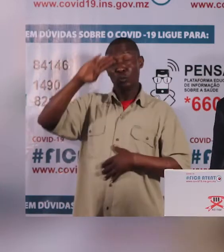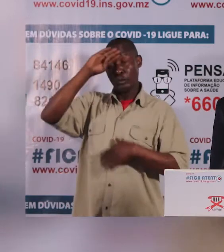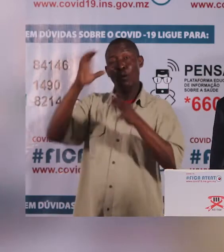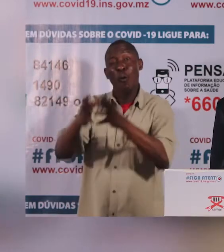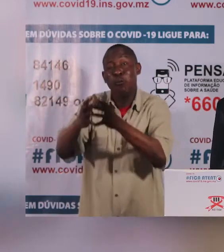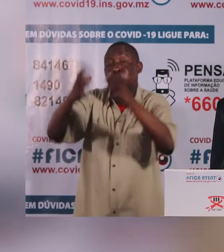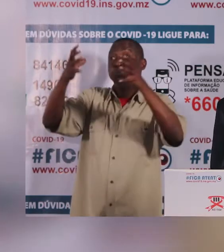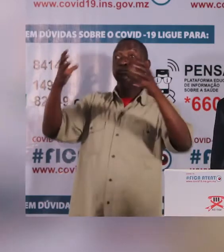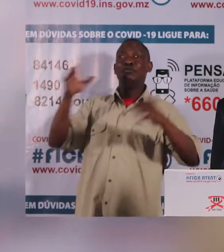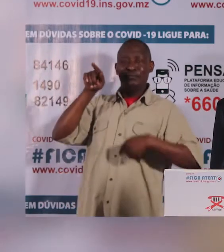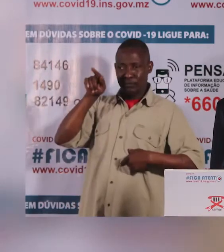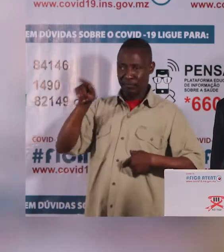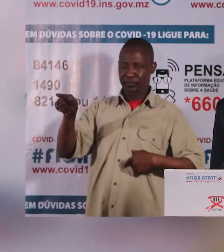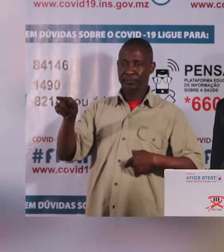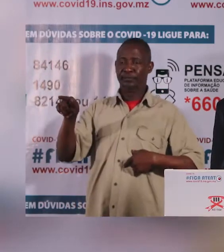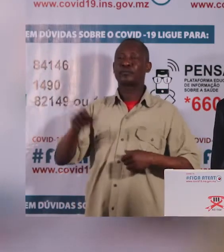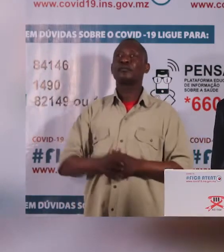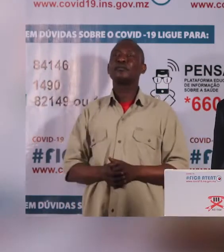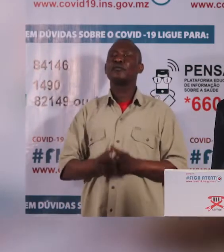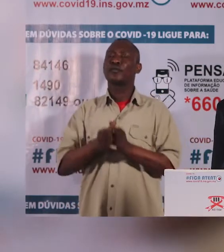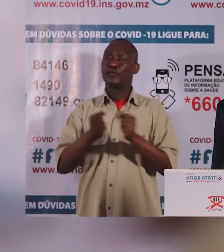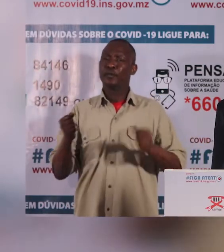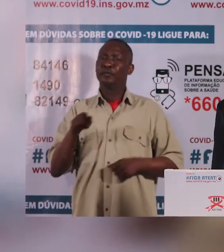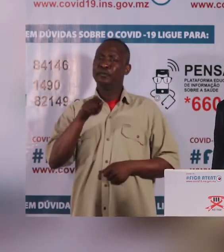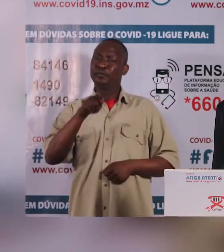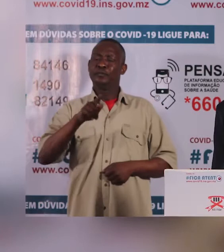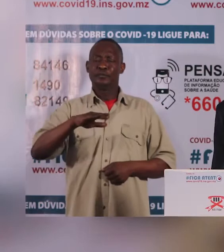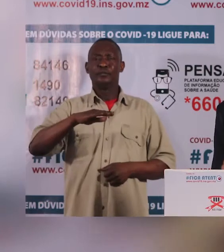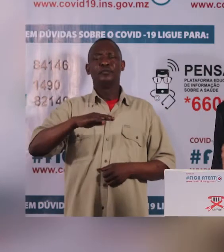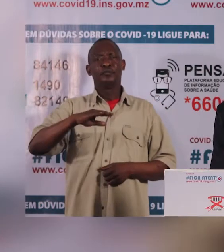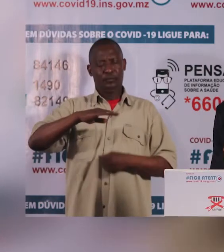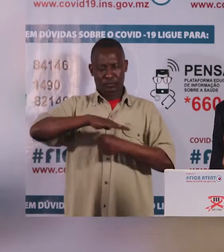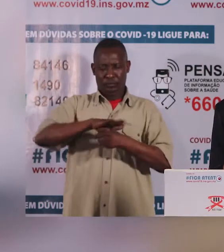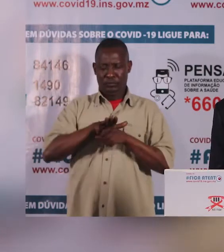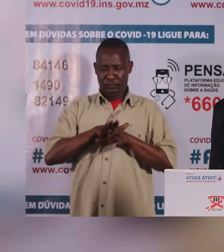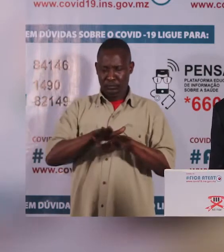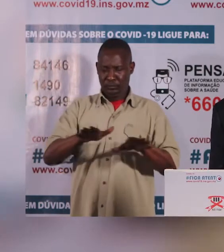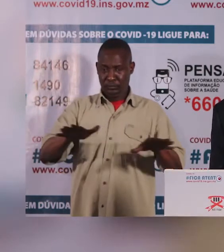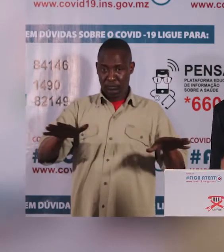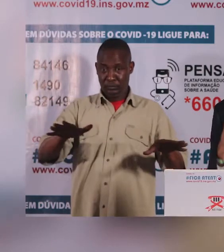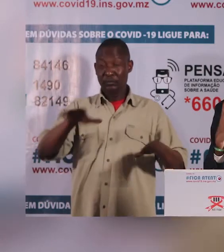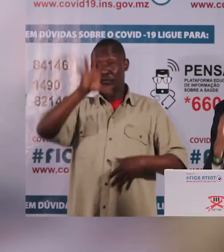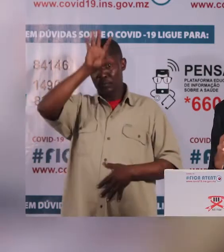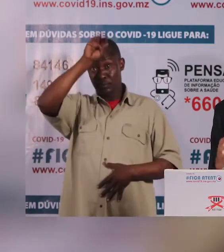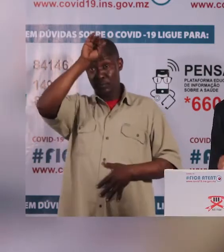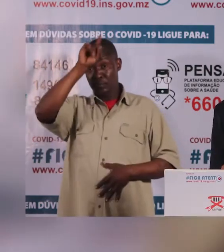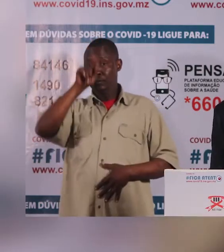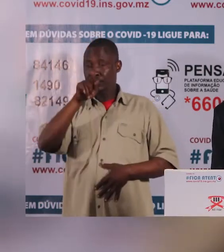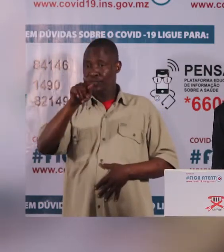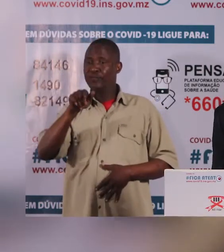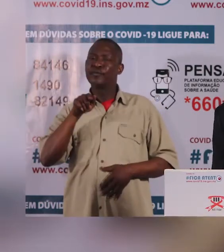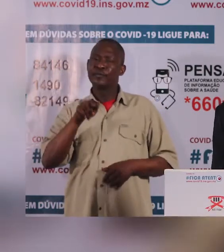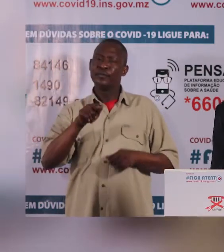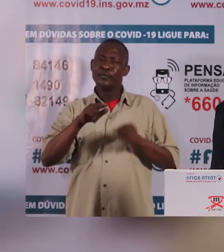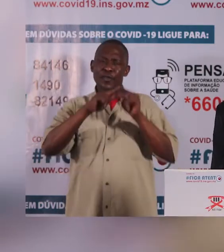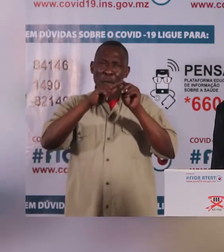Um comentário sobre a epidemia na África do Sul. Não temos ali a curva da África do Sul, porque ela domina muito o gráfico e não deixa as outras